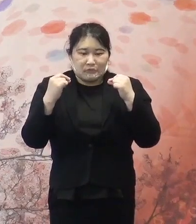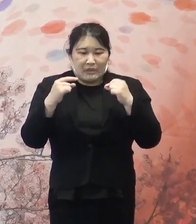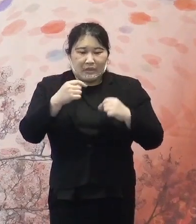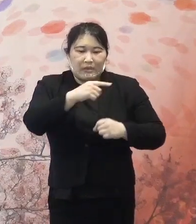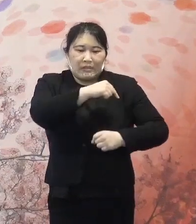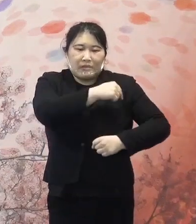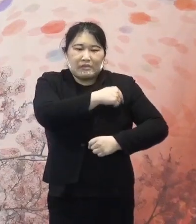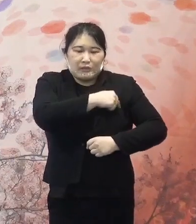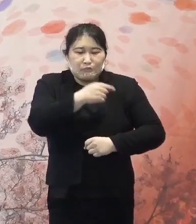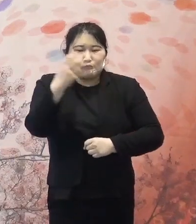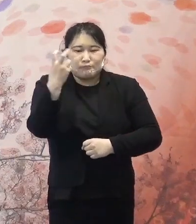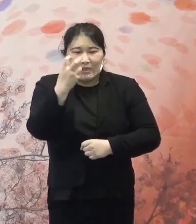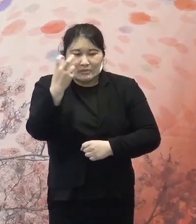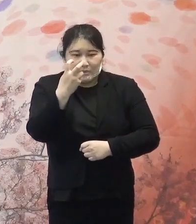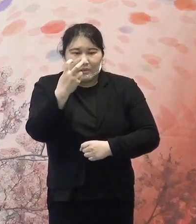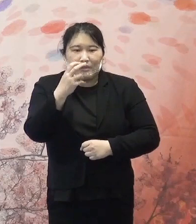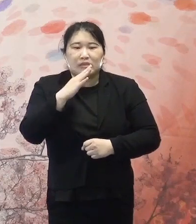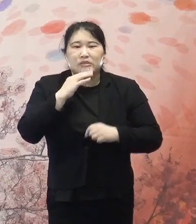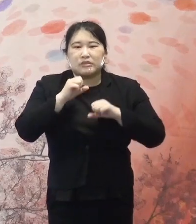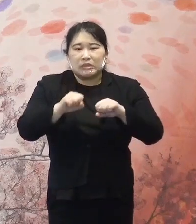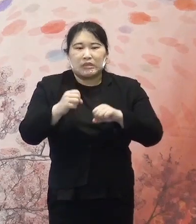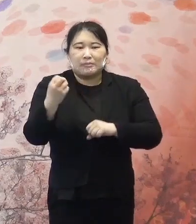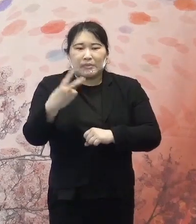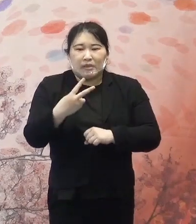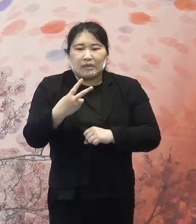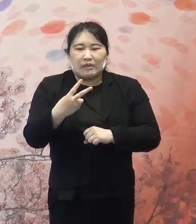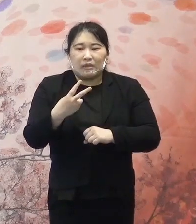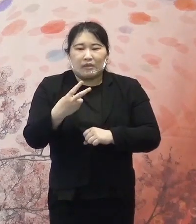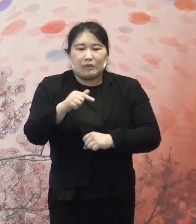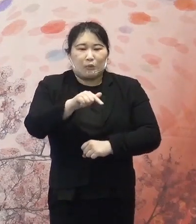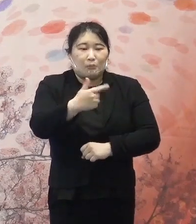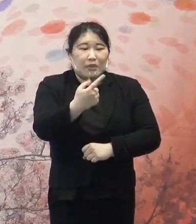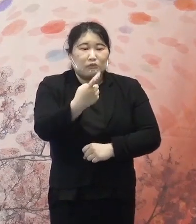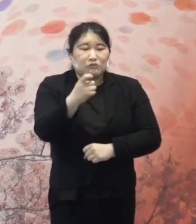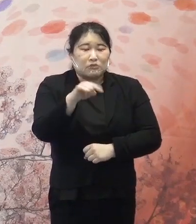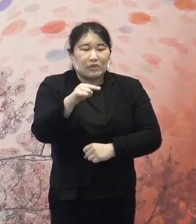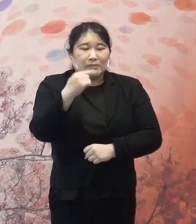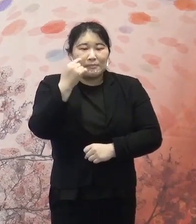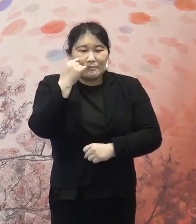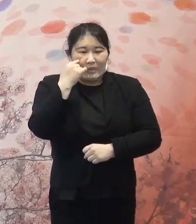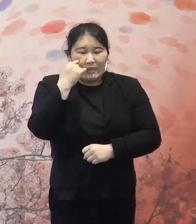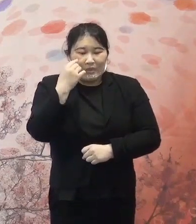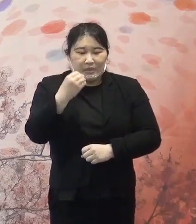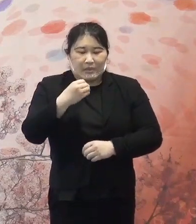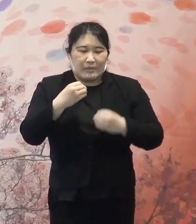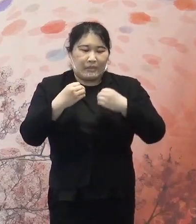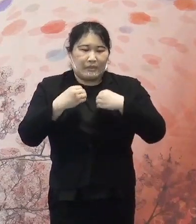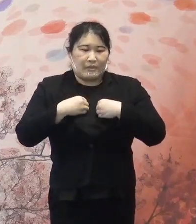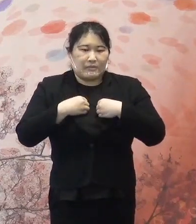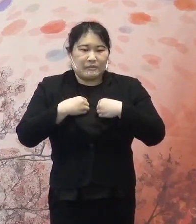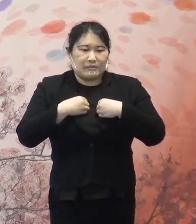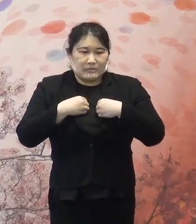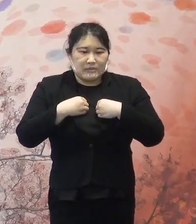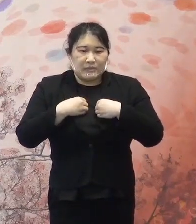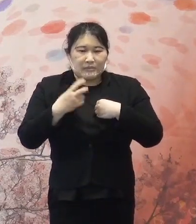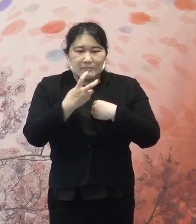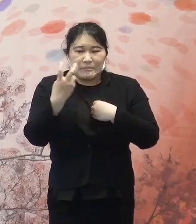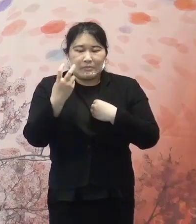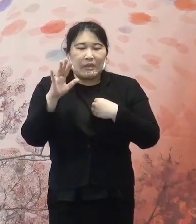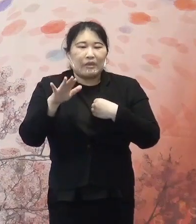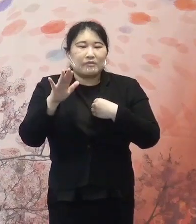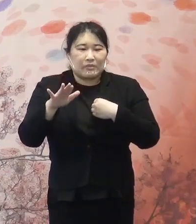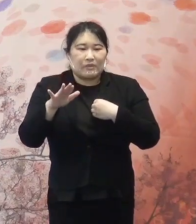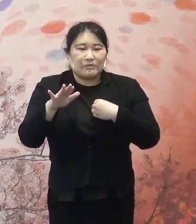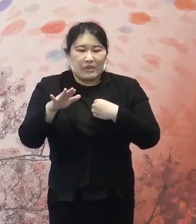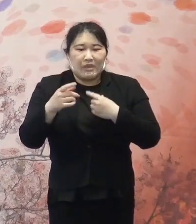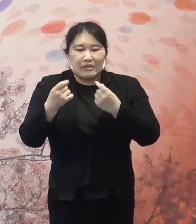する、そうしたこと、またすでに先ほど610例目ということで、患者の発生があったということで、 ガン、フェイスシールドの